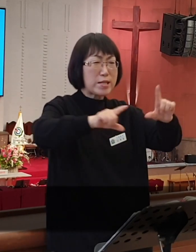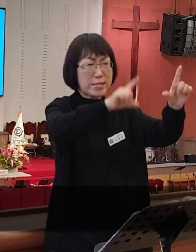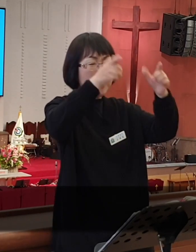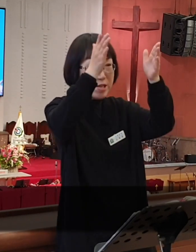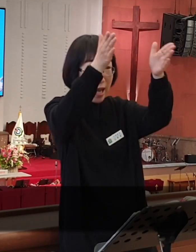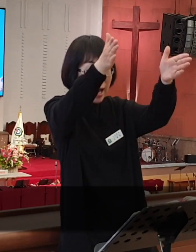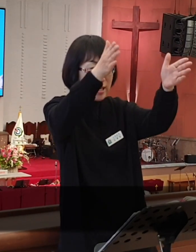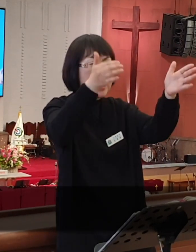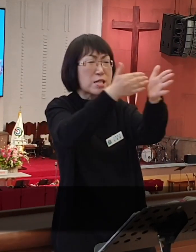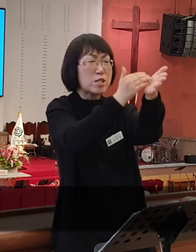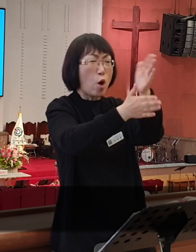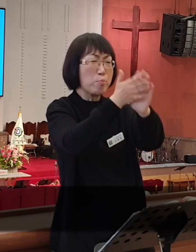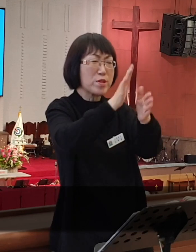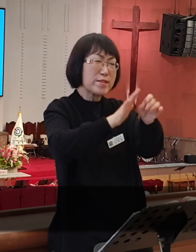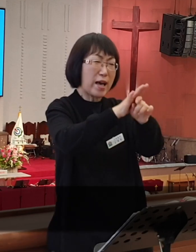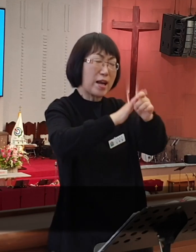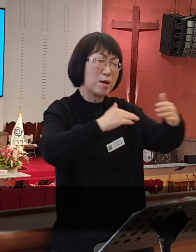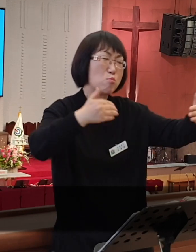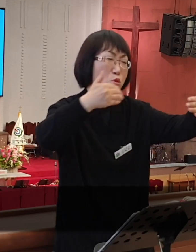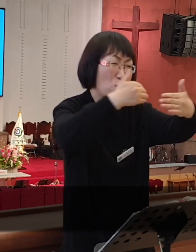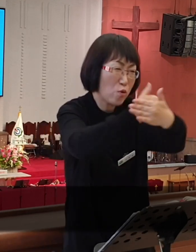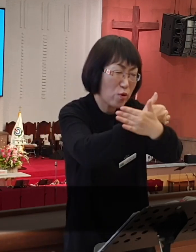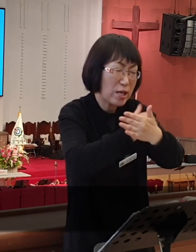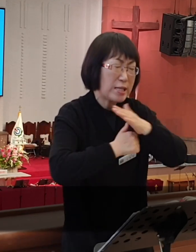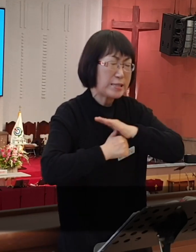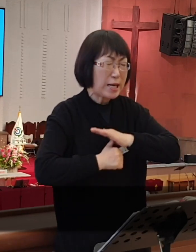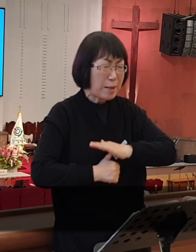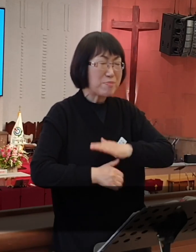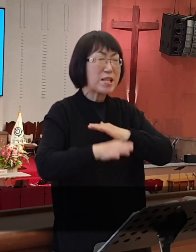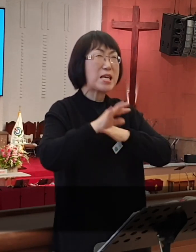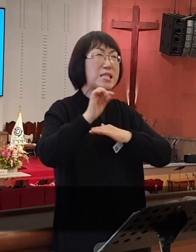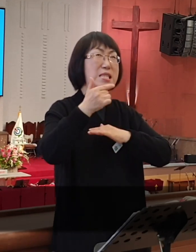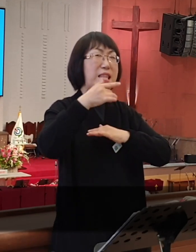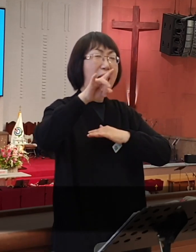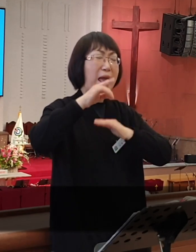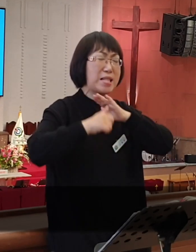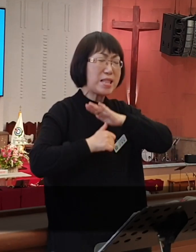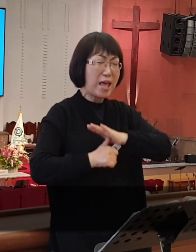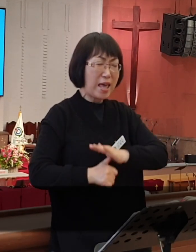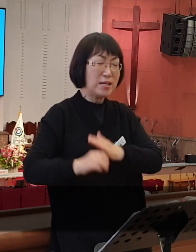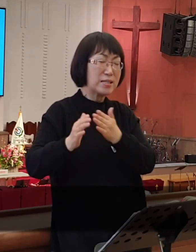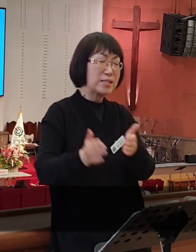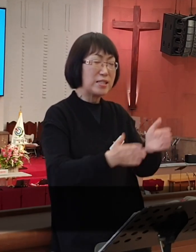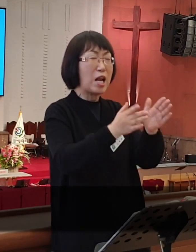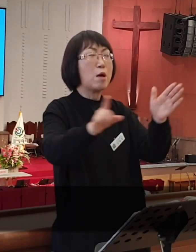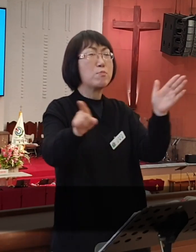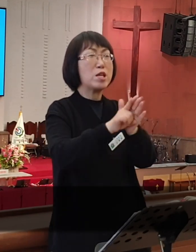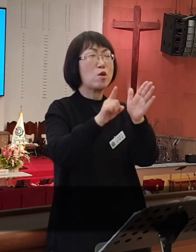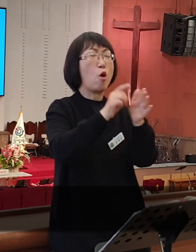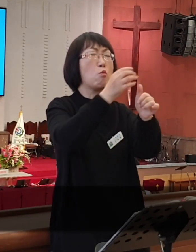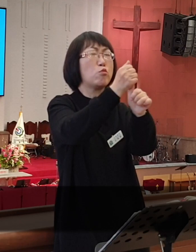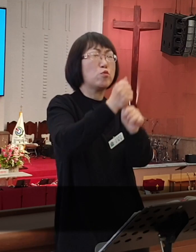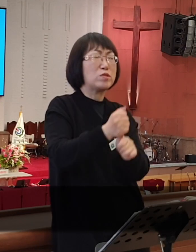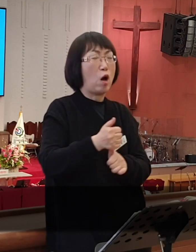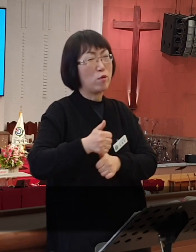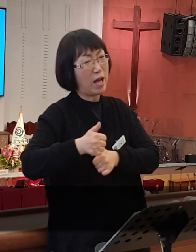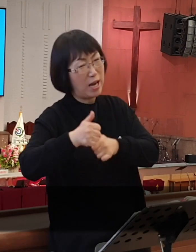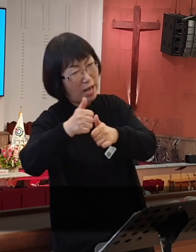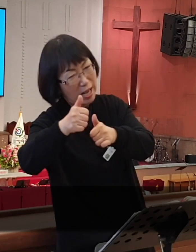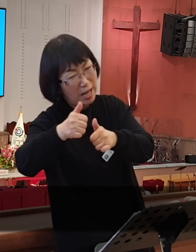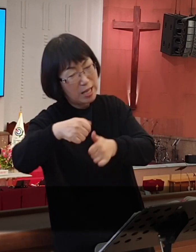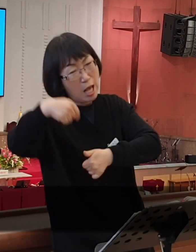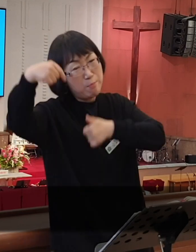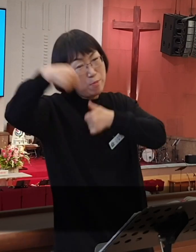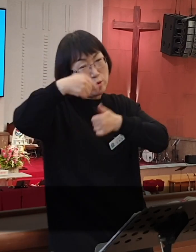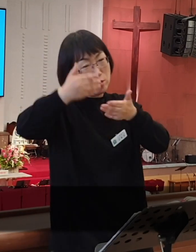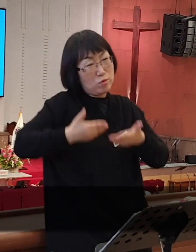향한 한없는 사랑과 포용과 그리고 참아내는 인내들, 그 길을 믿고 붙잡기 시작하는 겁니다. 명령은